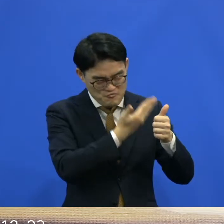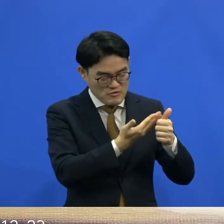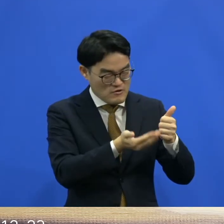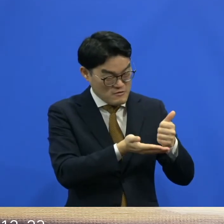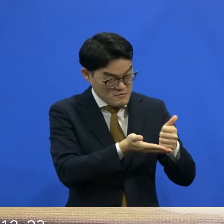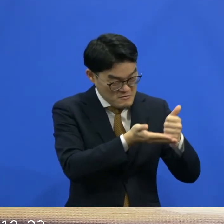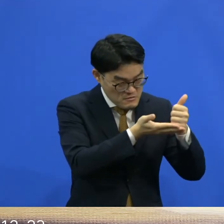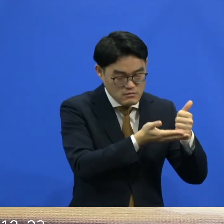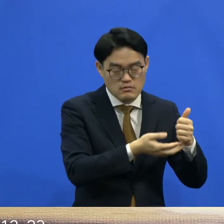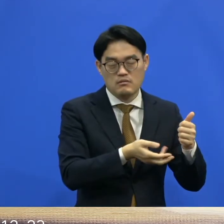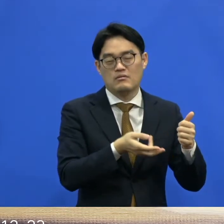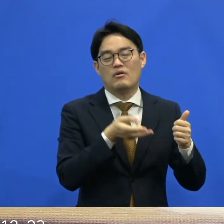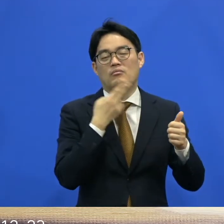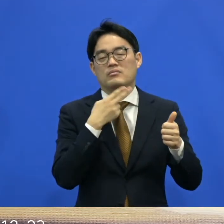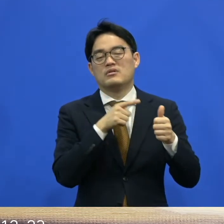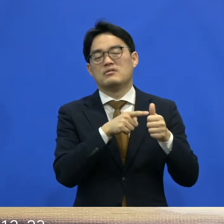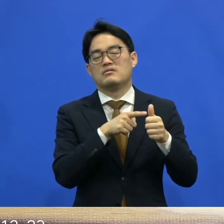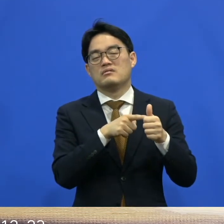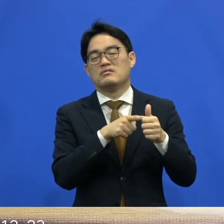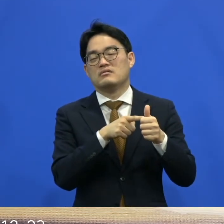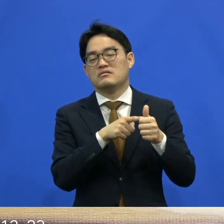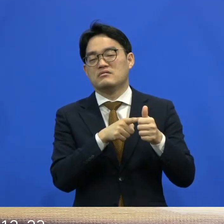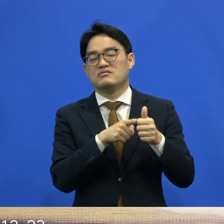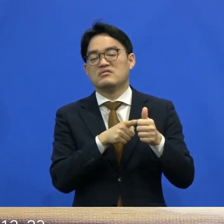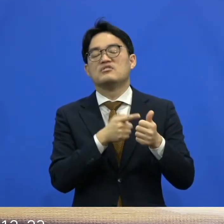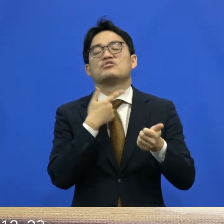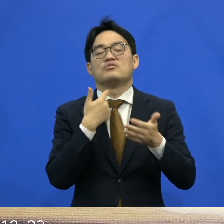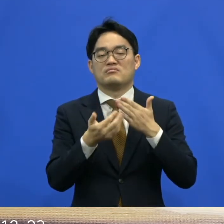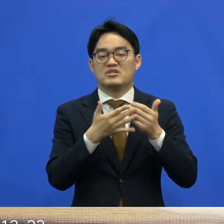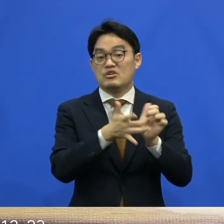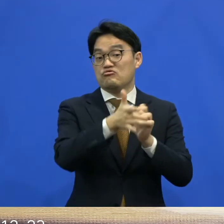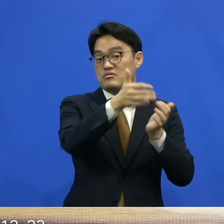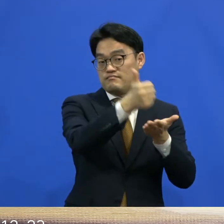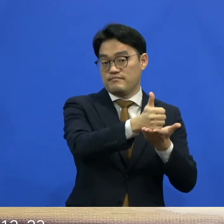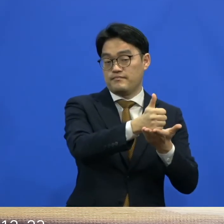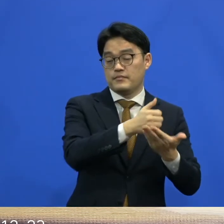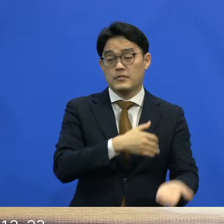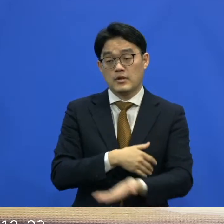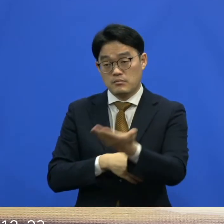여러분, 감옥 생활 자체가 힘든 게 아닙니다.